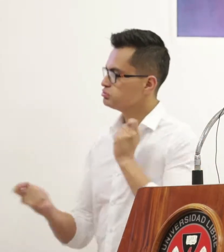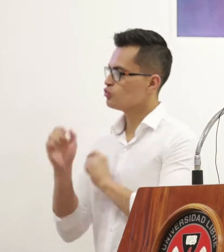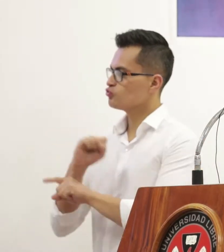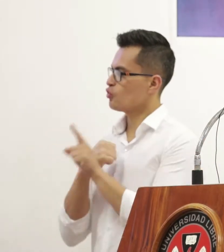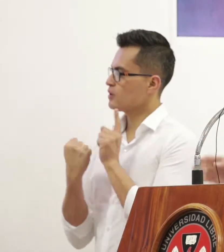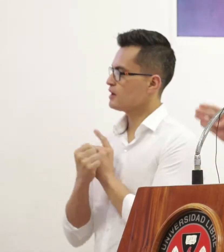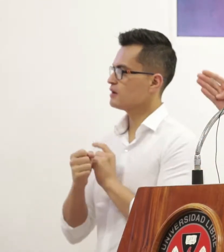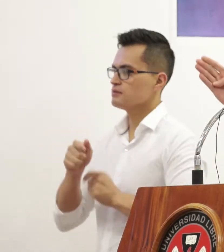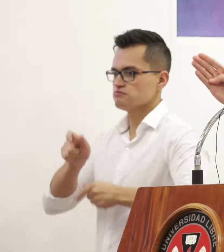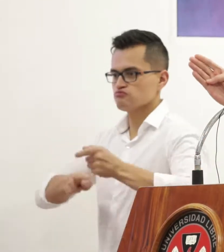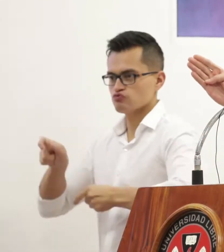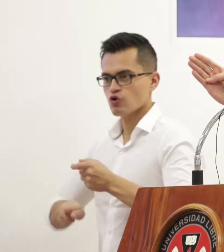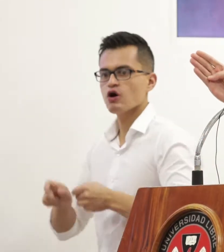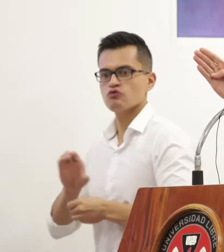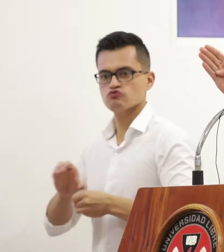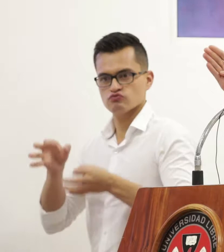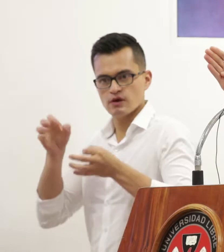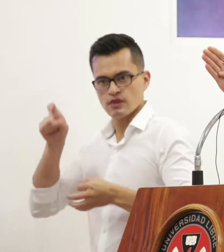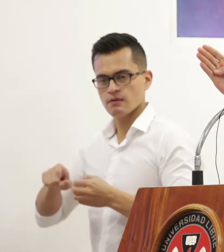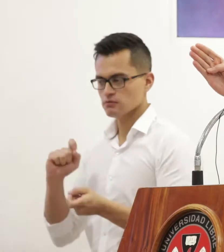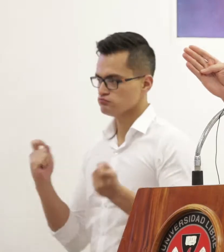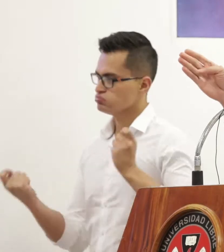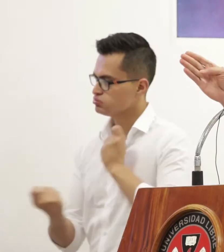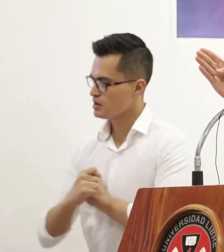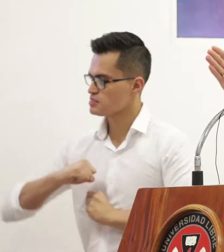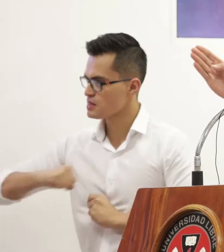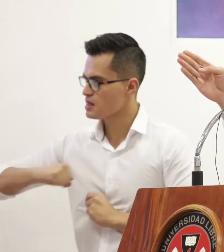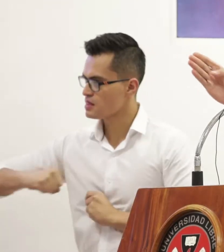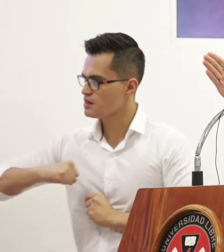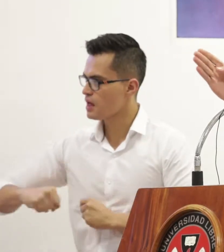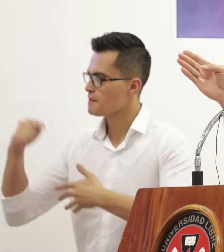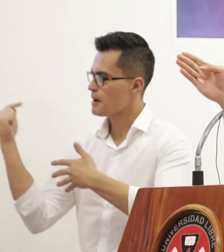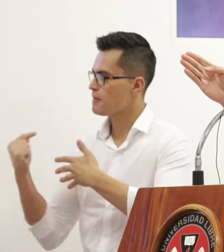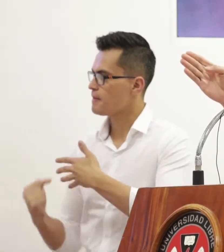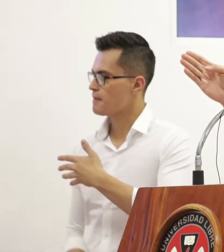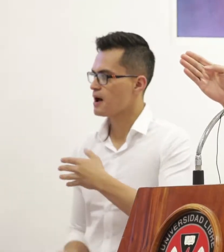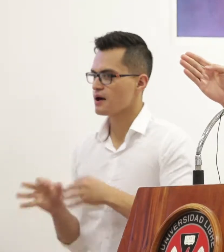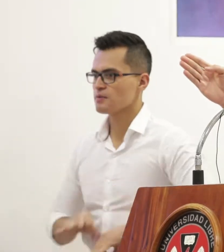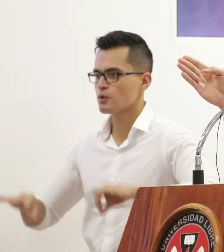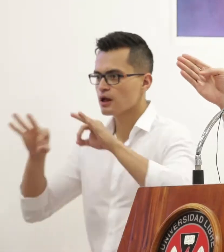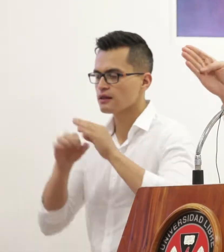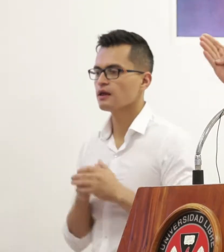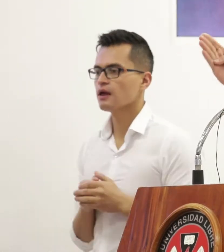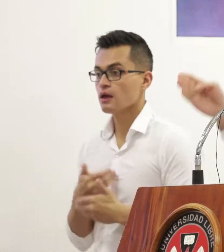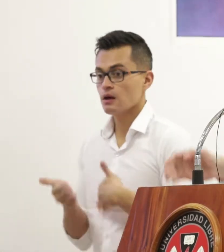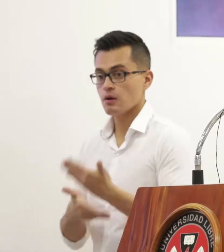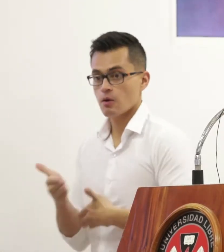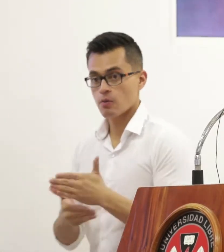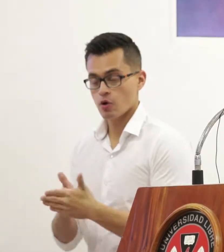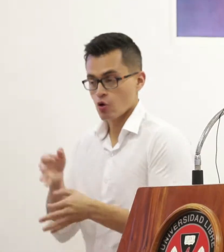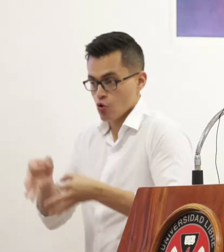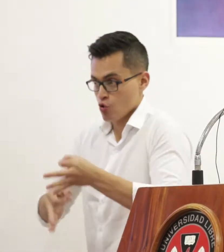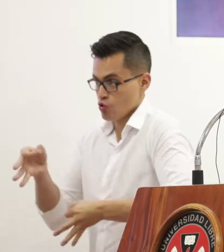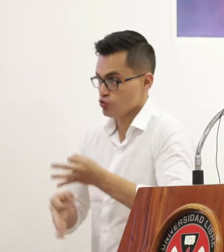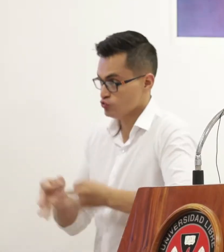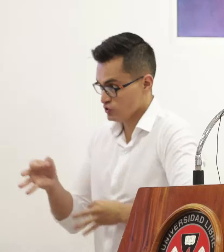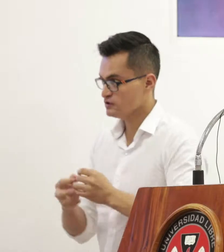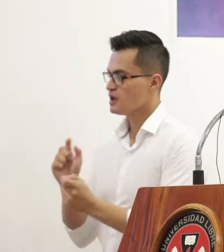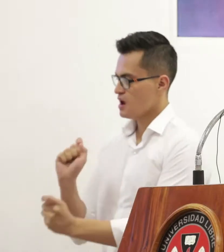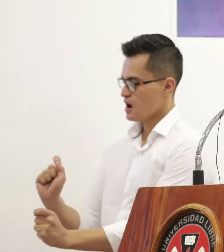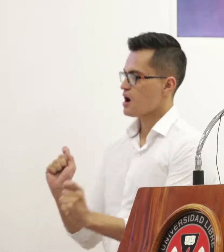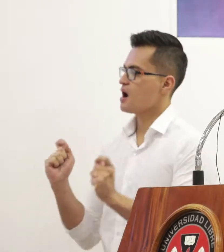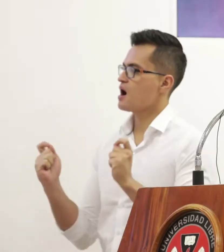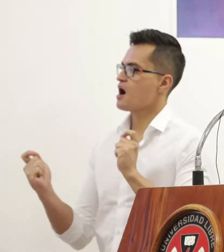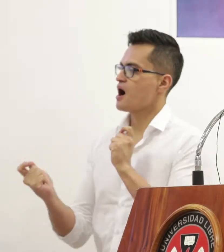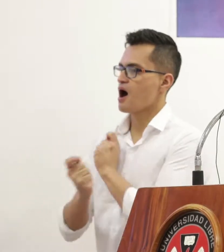de derechos, y resulta que paulatinamente ese eje de la justicia comenzó a girar